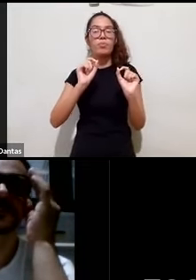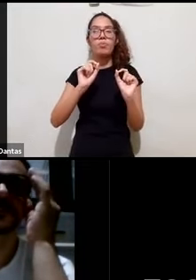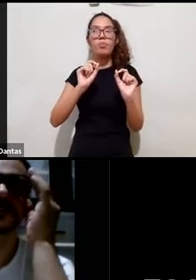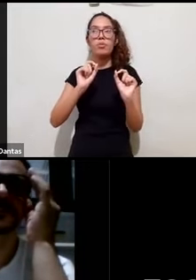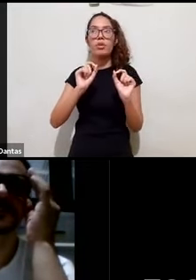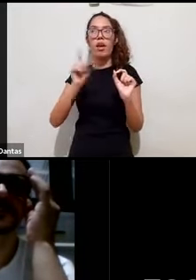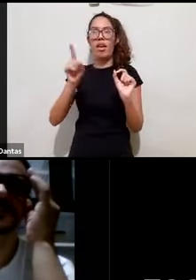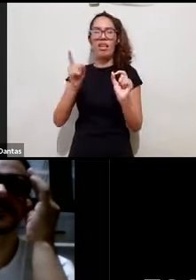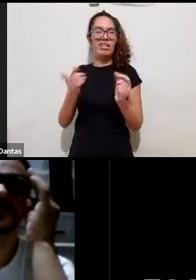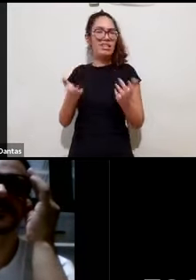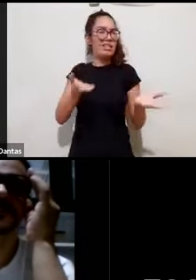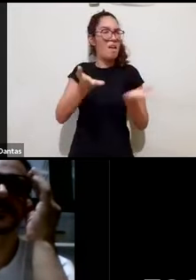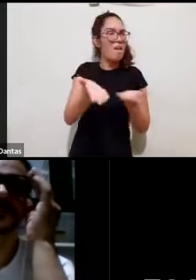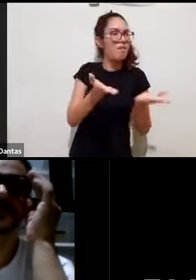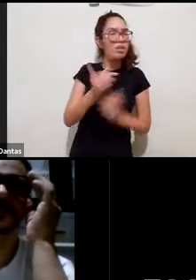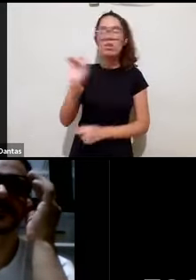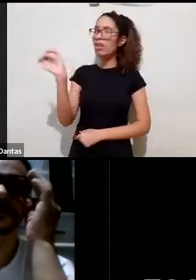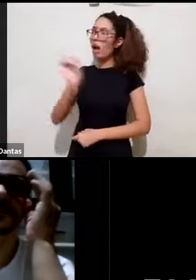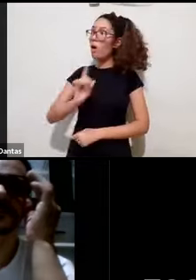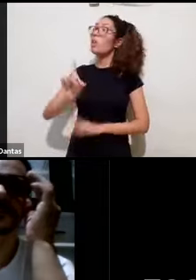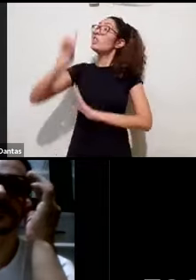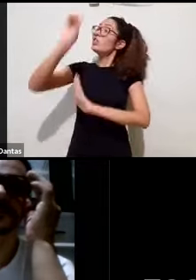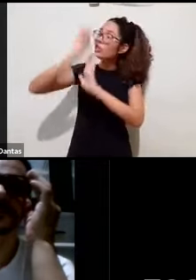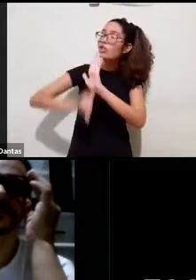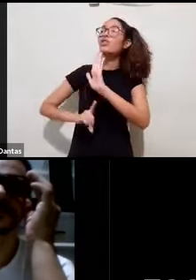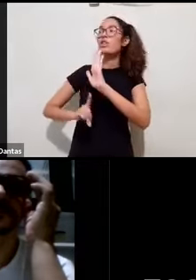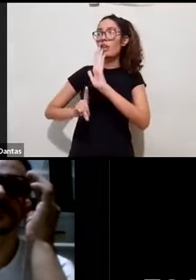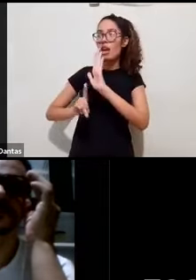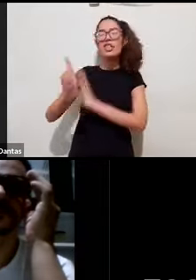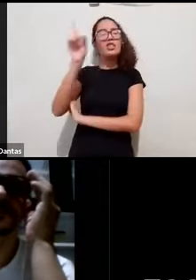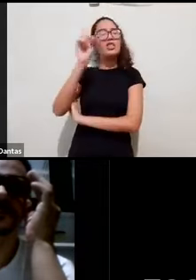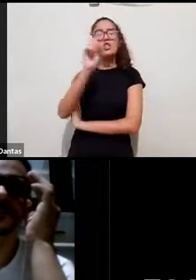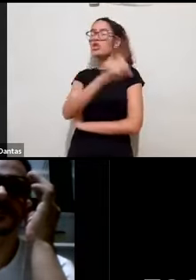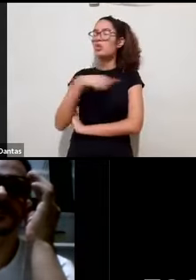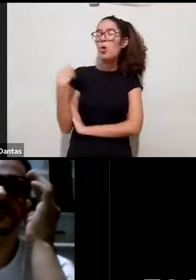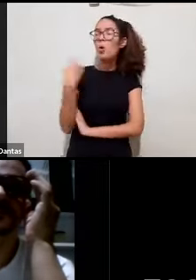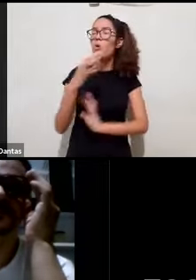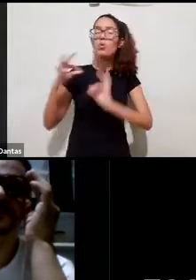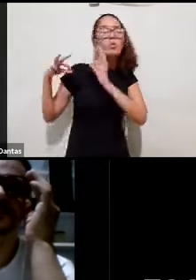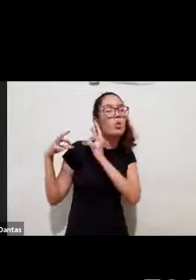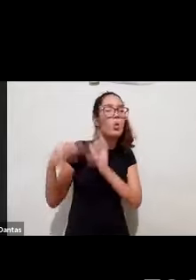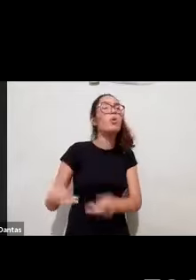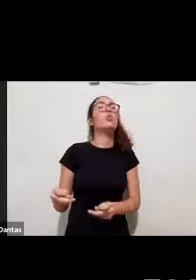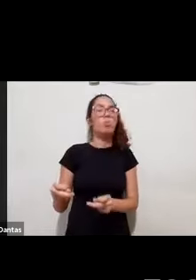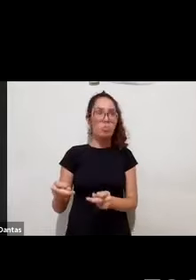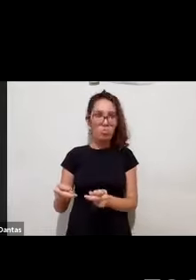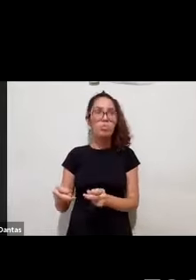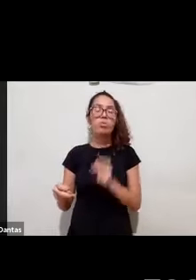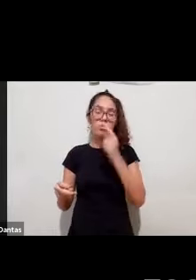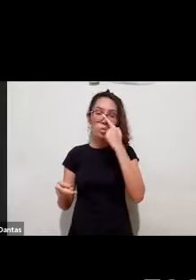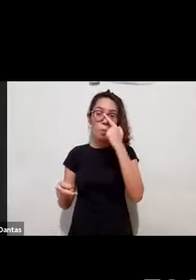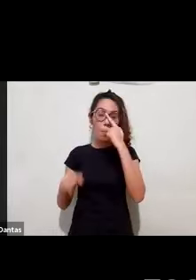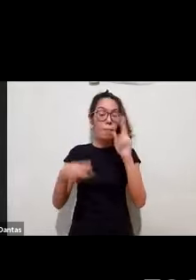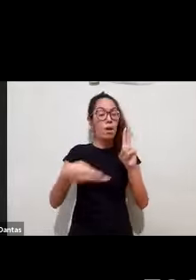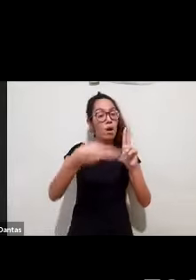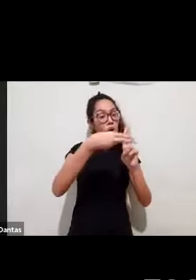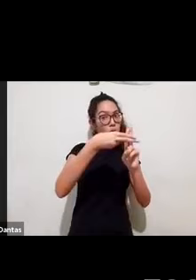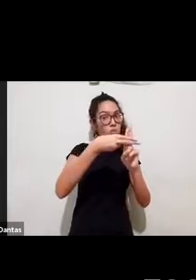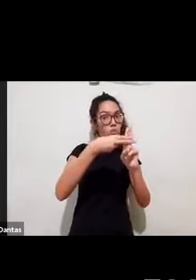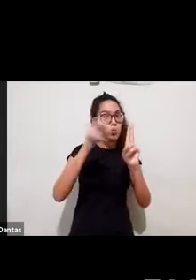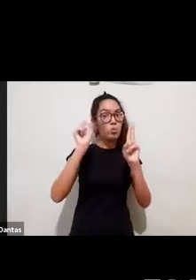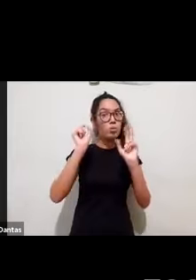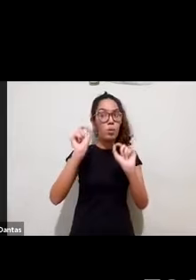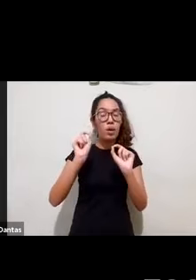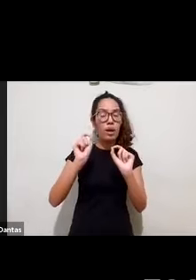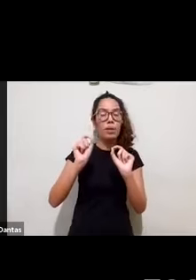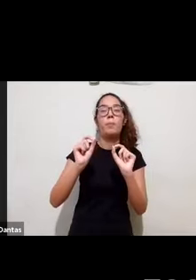serviço. Saúde é um direito de todos, né? E sobretudo, o SUS ele tem que ser, além, como o Bob